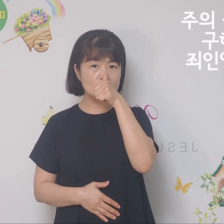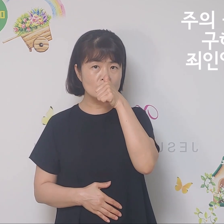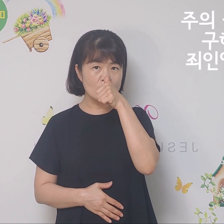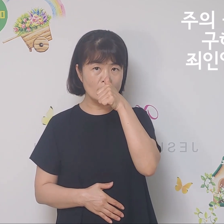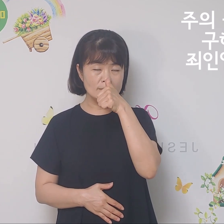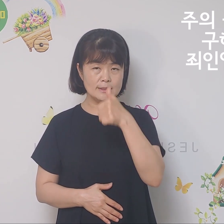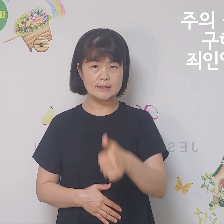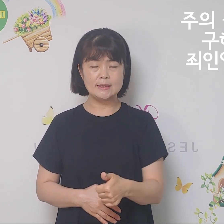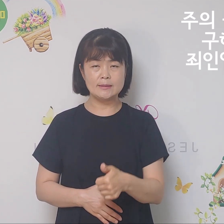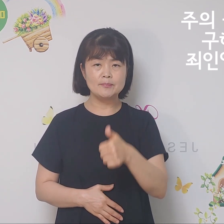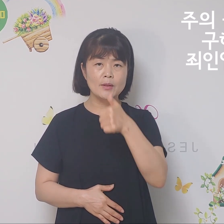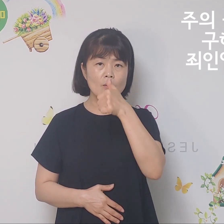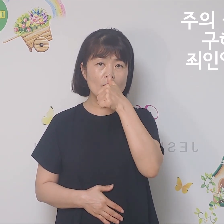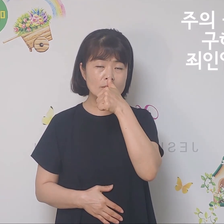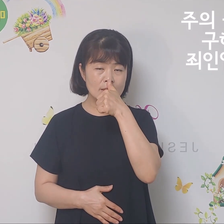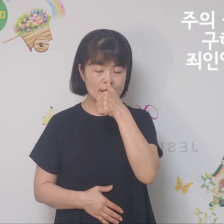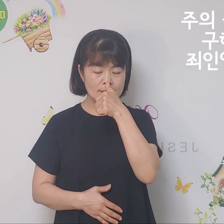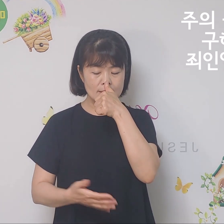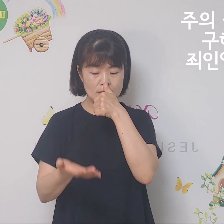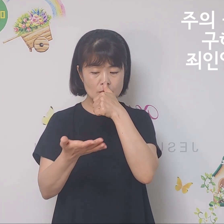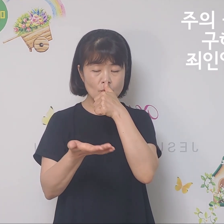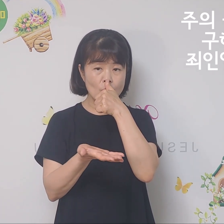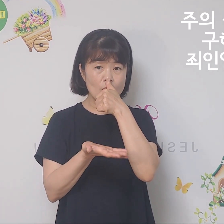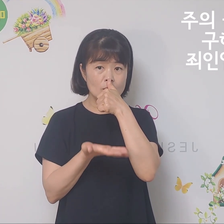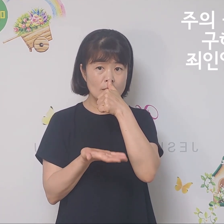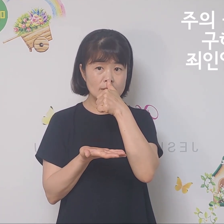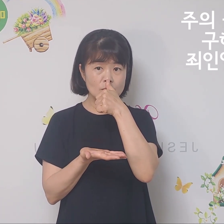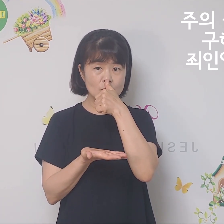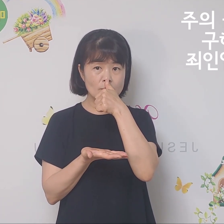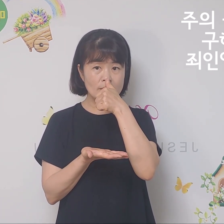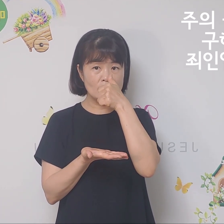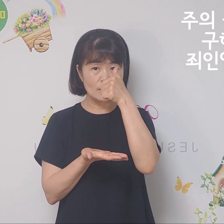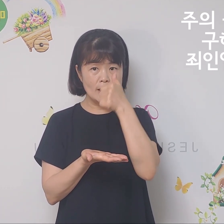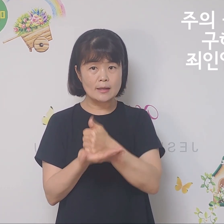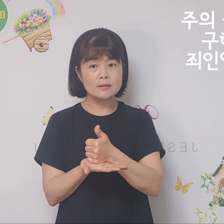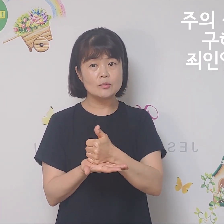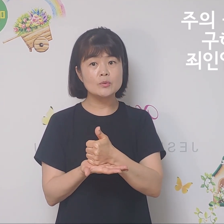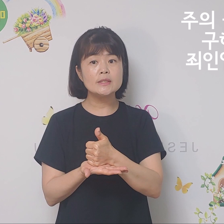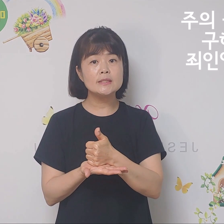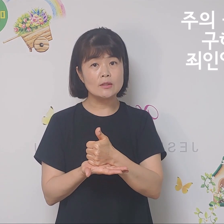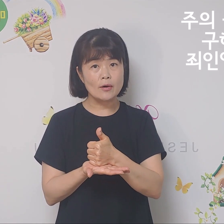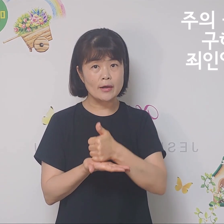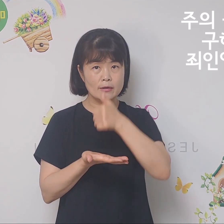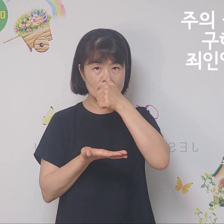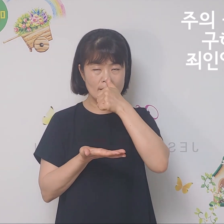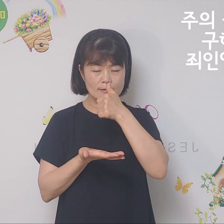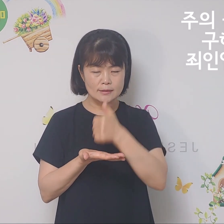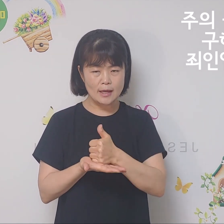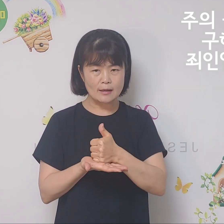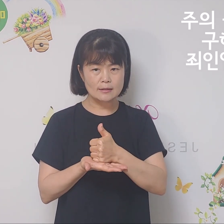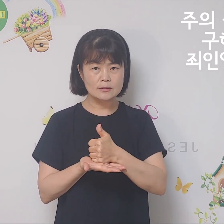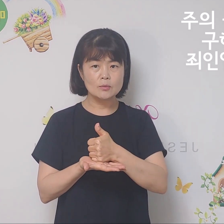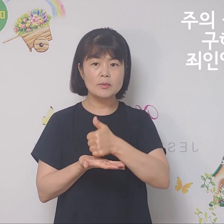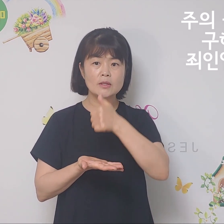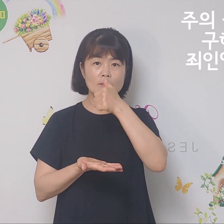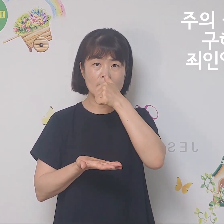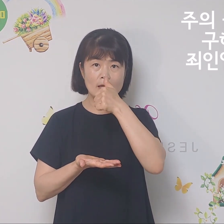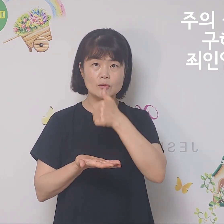오른손 검지를 코끝에 갖다 대시고 왼손 손바닥 위에다 놓으시는 거예요. 이렇게 탁 손바닥 위에다